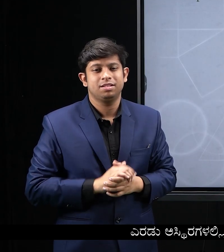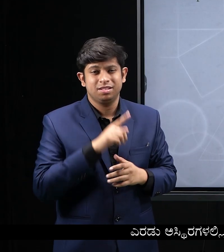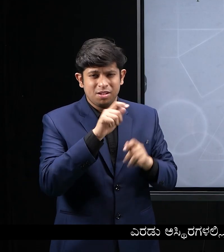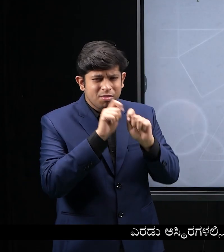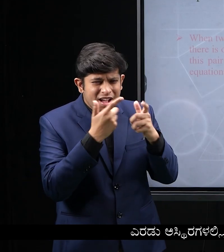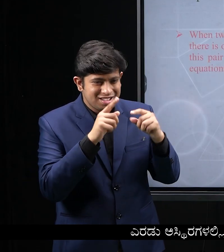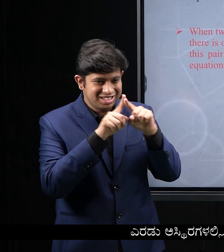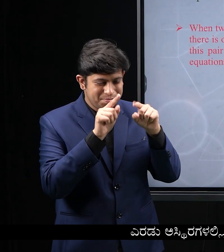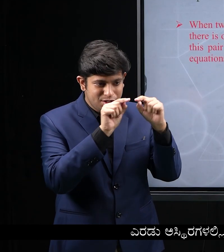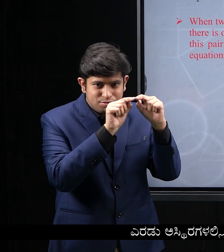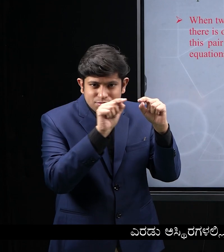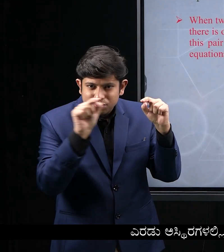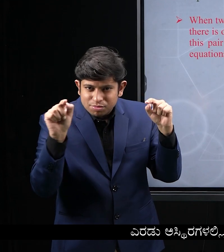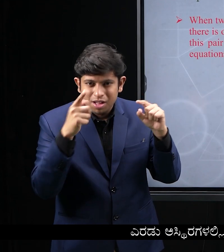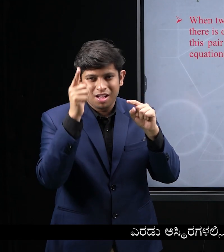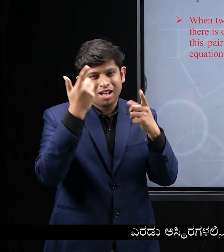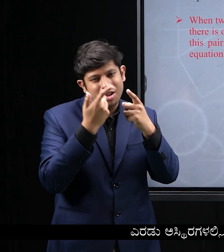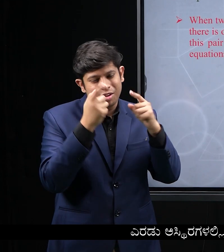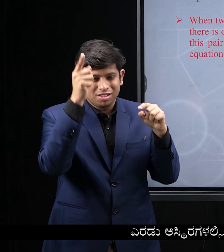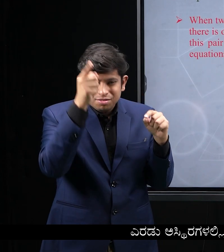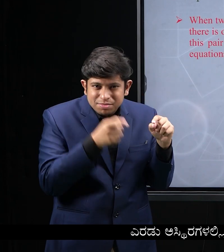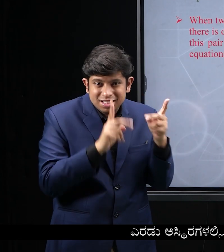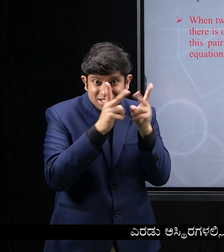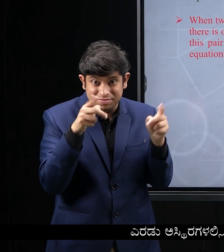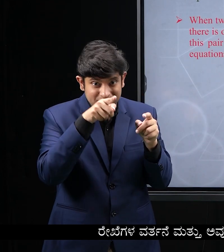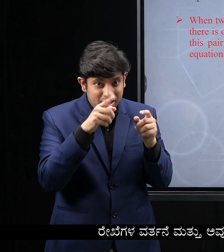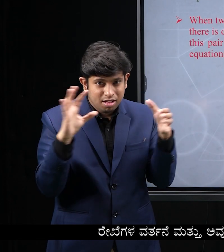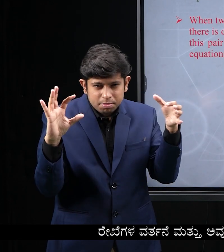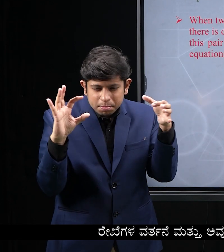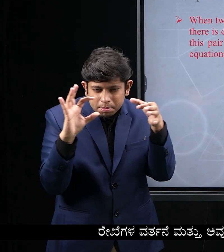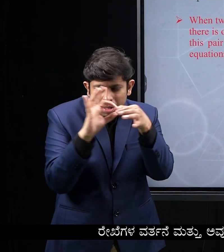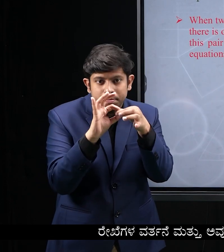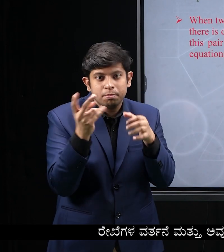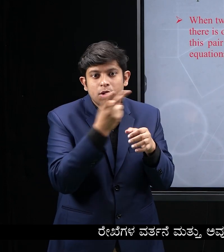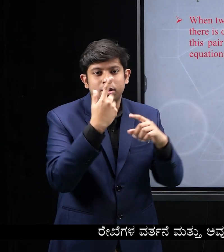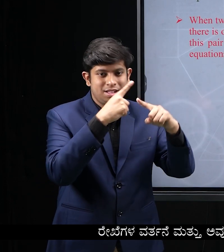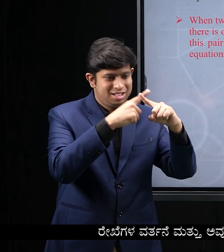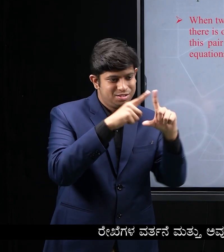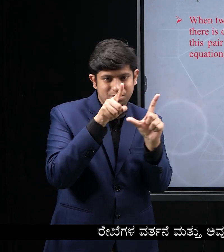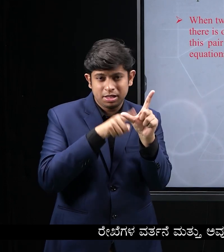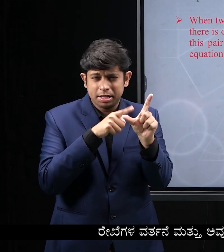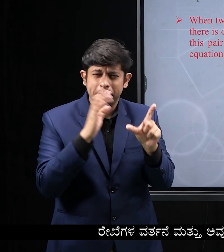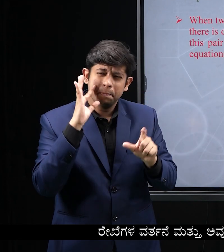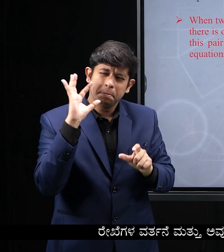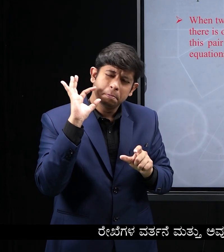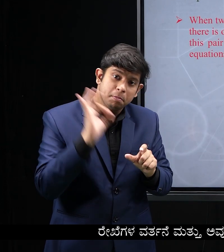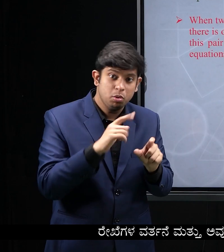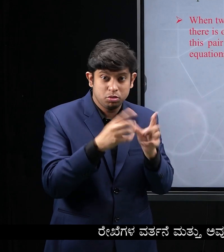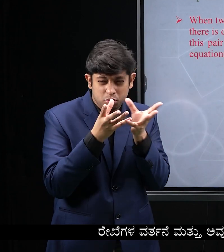2 ಅಸ್ಥಿರಗಳಲ್ಲಿ ಒಂದು ಜೋಡಿ ರೇಖೀಯ ಸಮೀಕರಣಗಳ ರೇಖೆಗಳ ವರ್ತನೆ ಮತ್ತು ಅವುಗಳ ಪರಿಹಾರದ ಅಸ್ತಿತ್ವವು